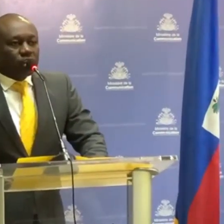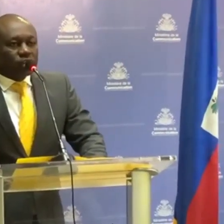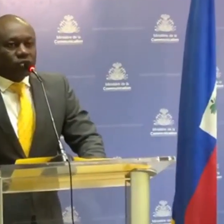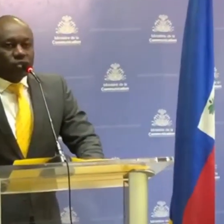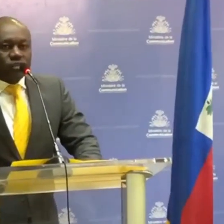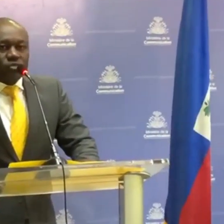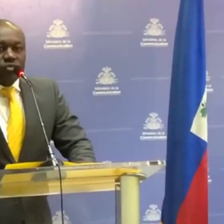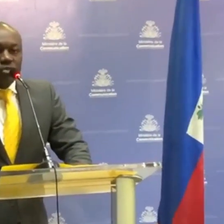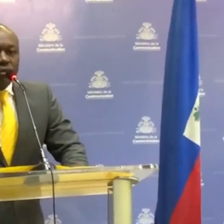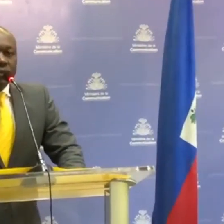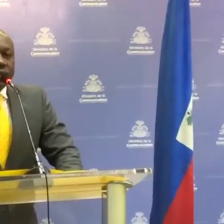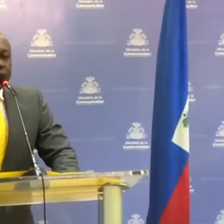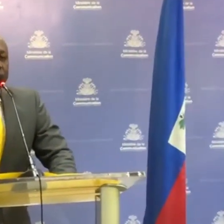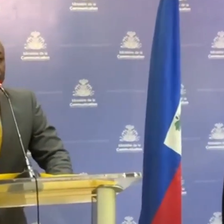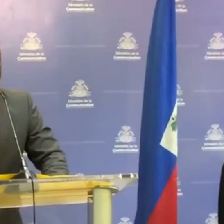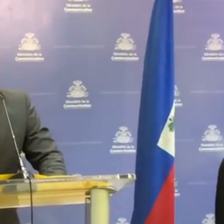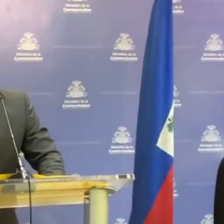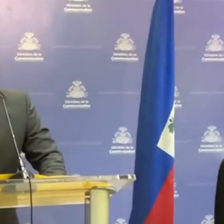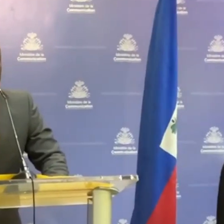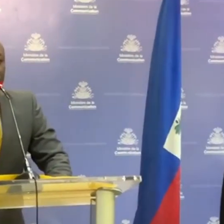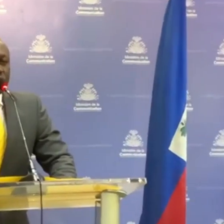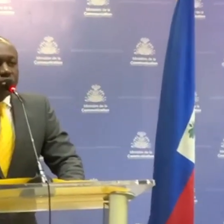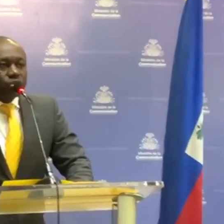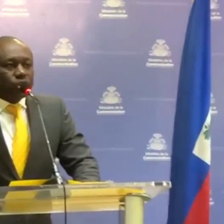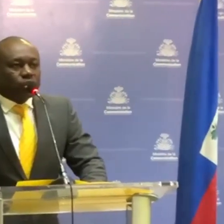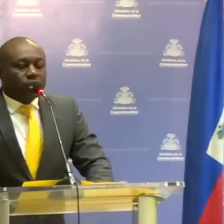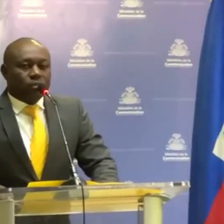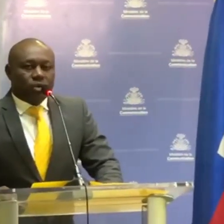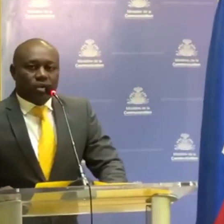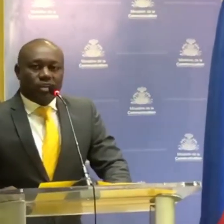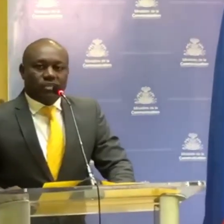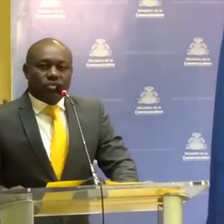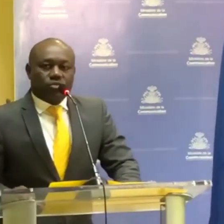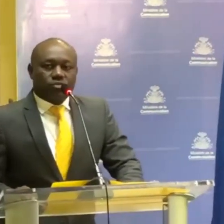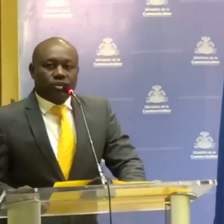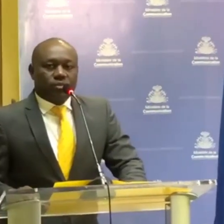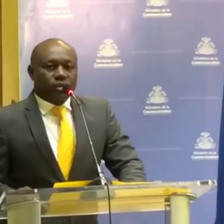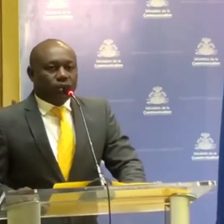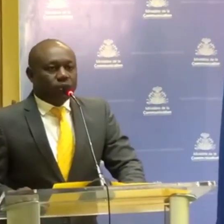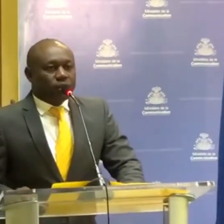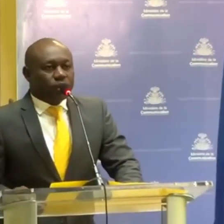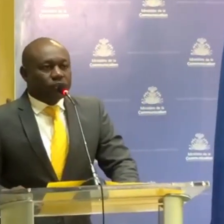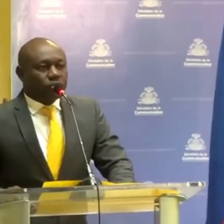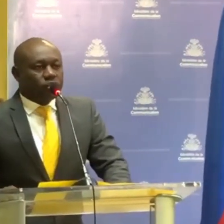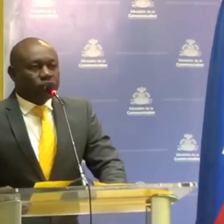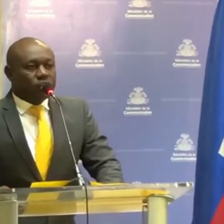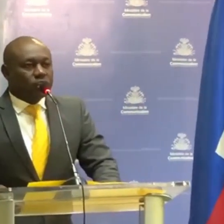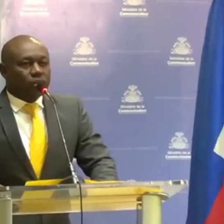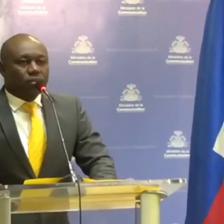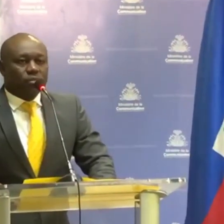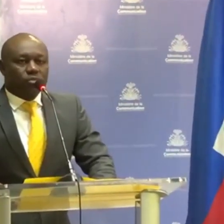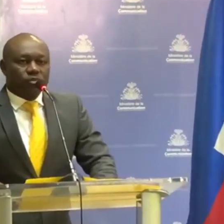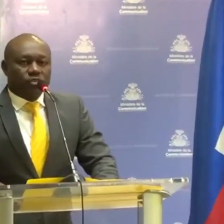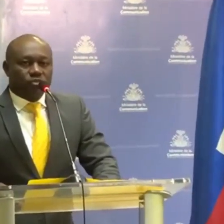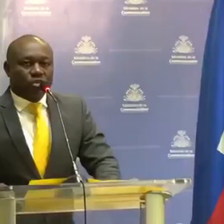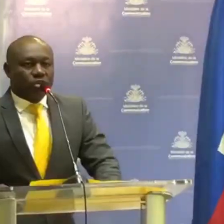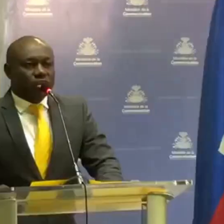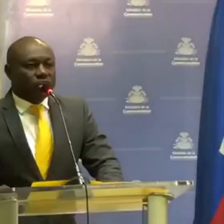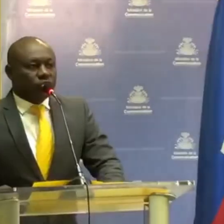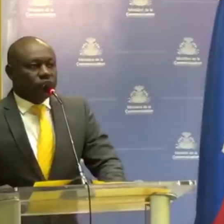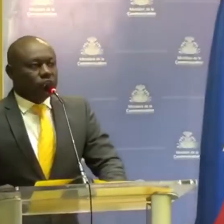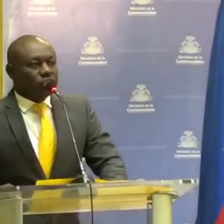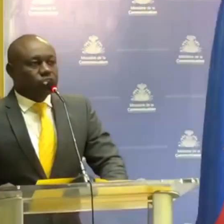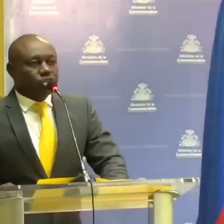nouveau texte constitution. En pile organisation de jeunes, en pile organisation femmes, en pile parti politique, en pile